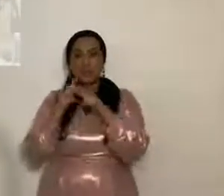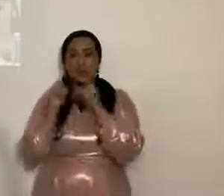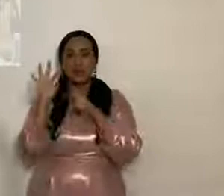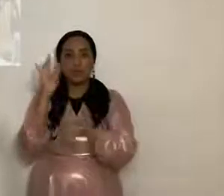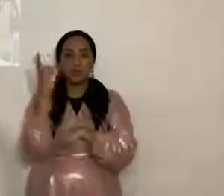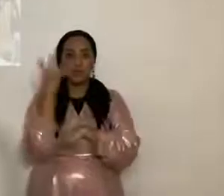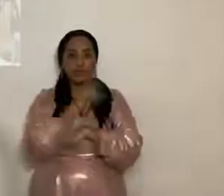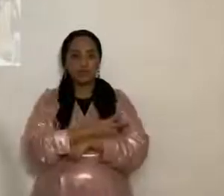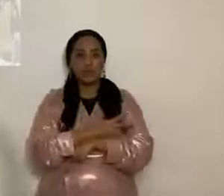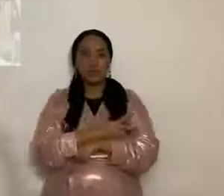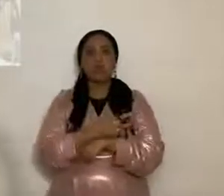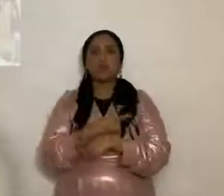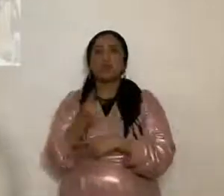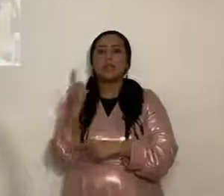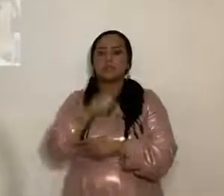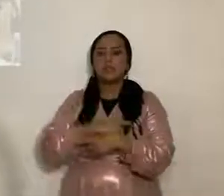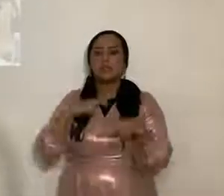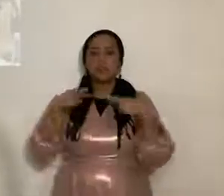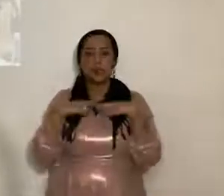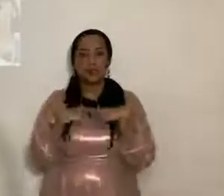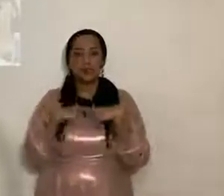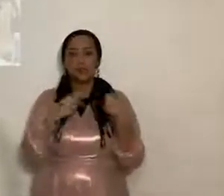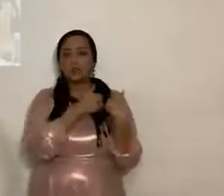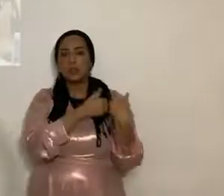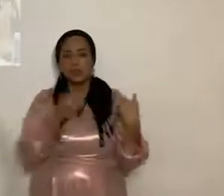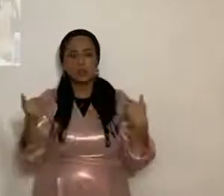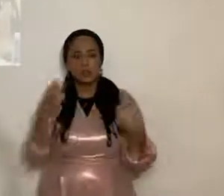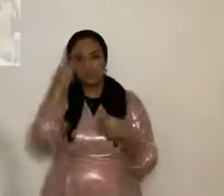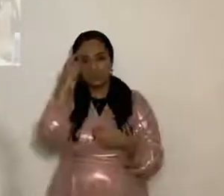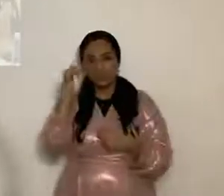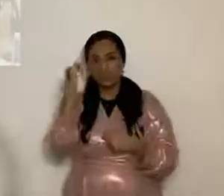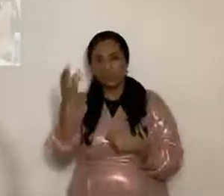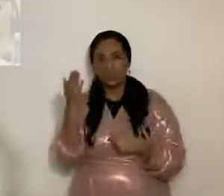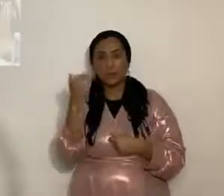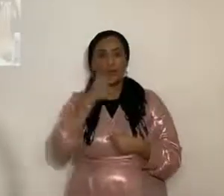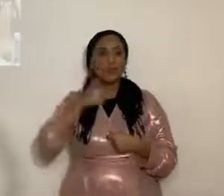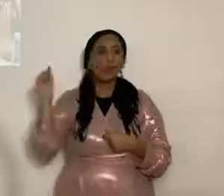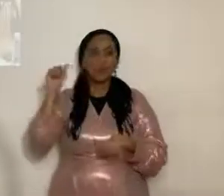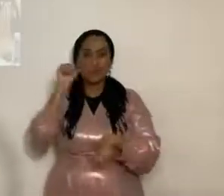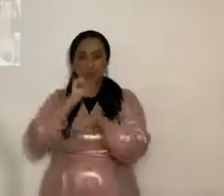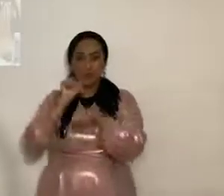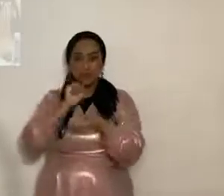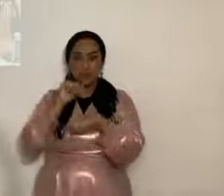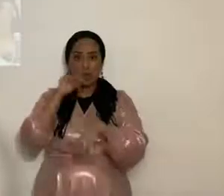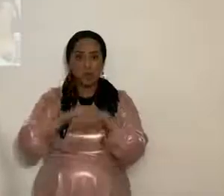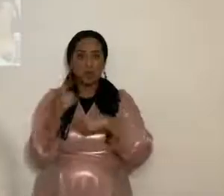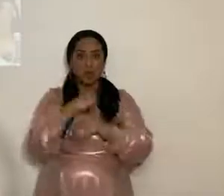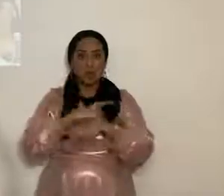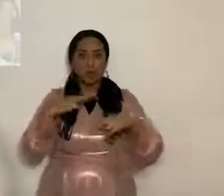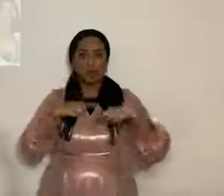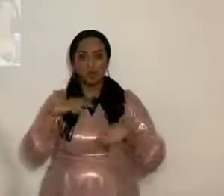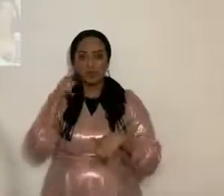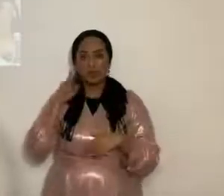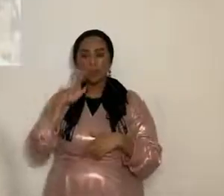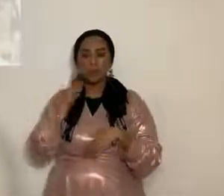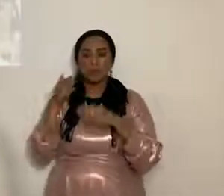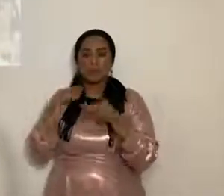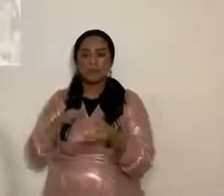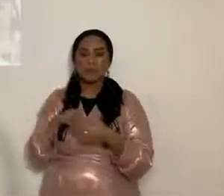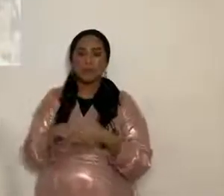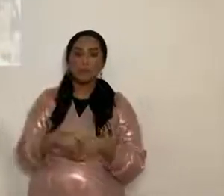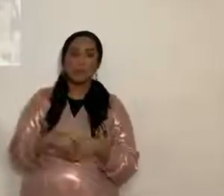el séptimo es día de reposo, apartado a Yahweh. Cualquiera que trabaje en el día de reposo, ciertamente